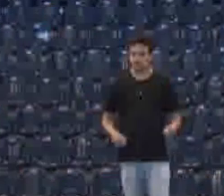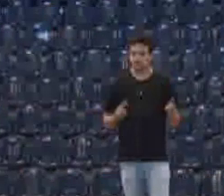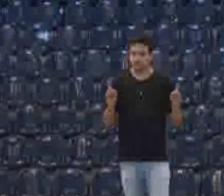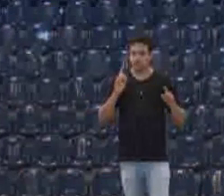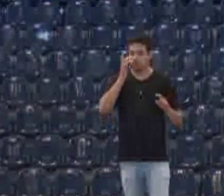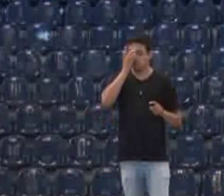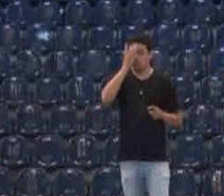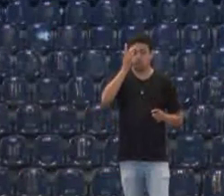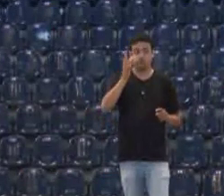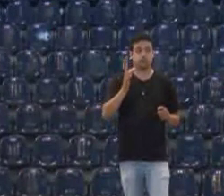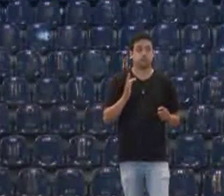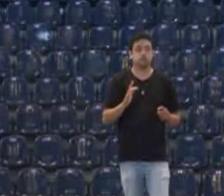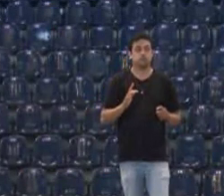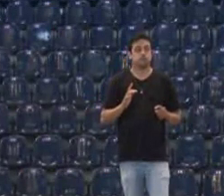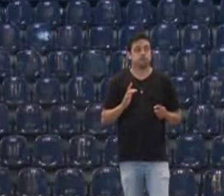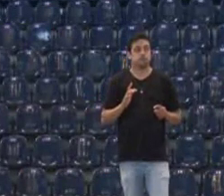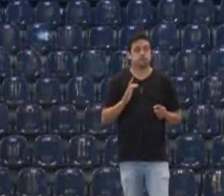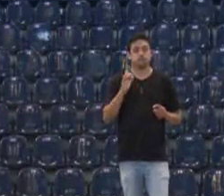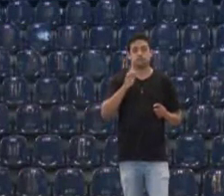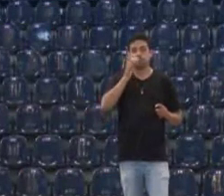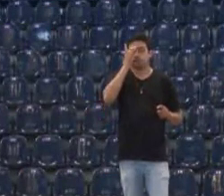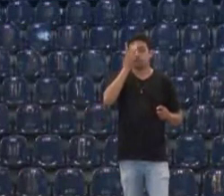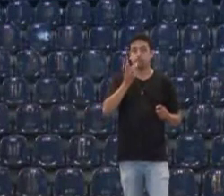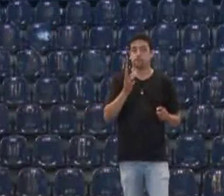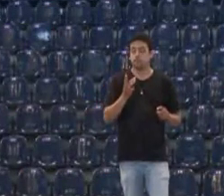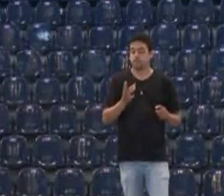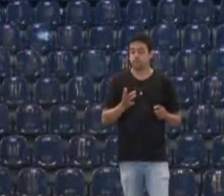viu? Não é fácil.